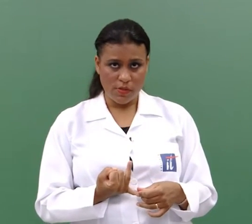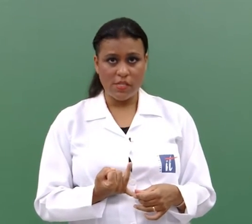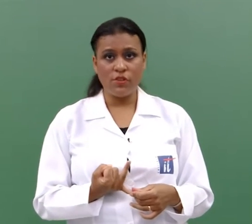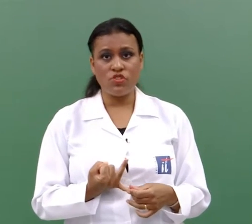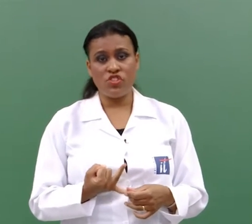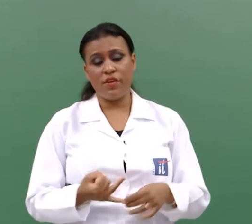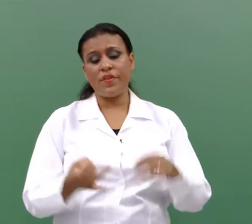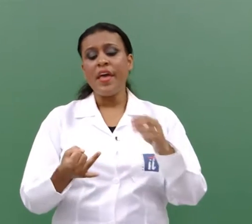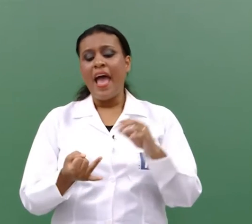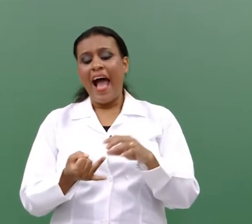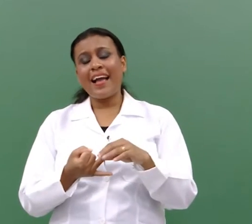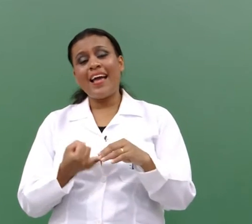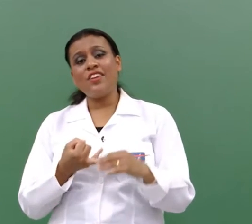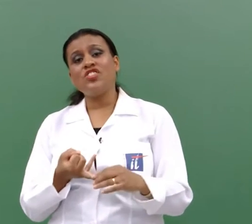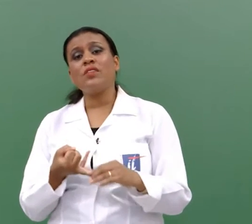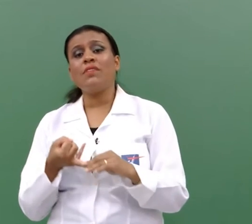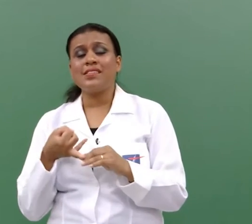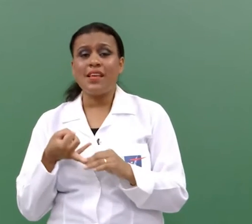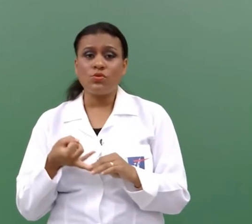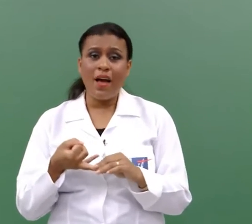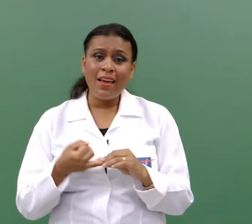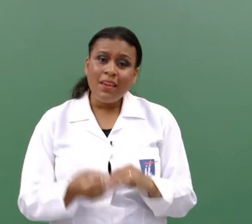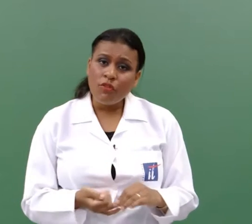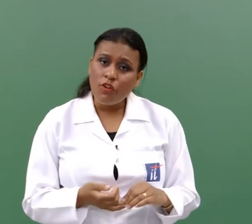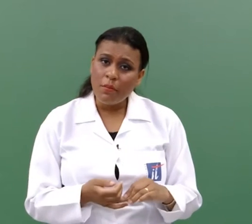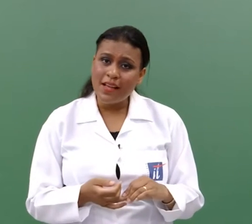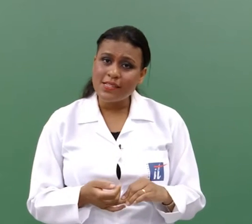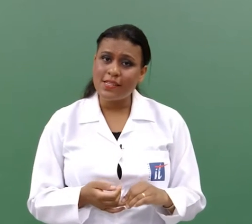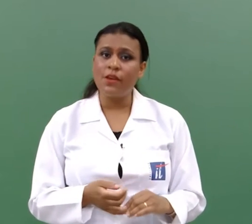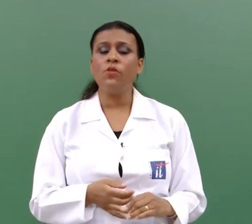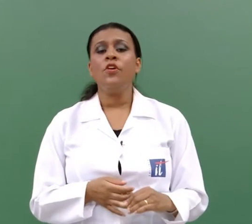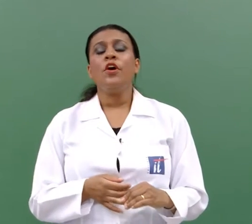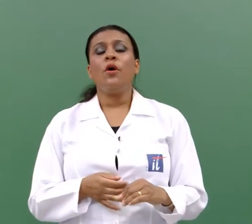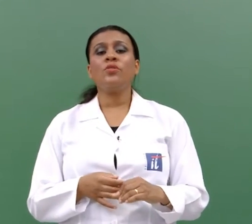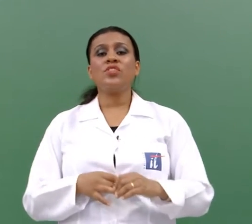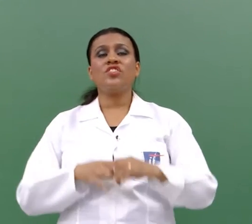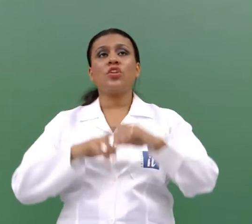deficiência auditiva, a garantia do acesso à informação, ou seja,